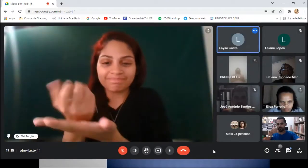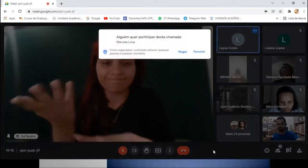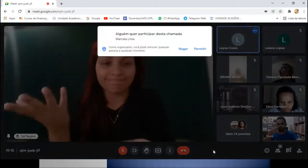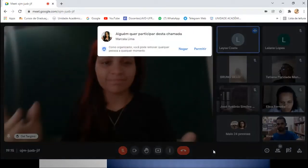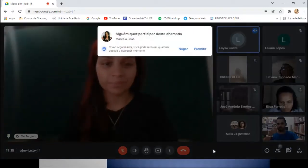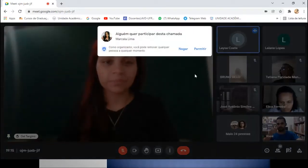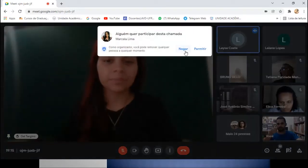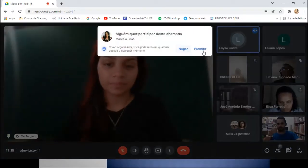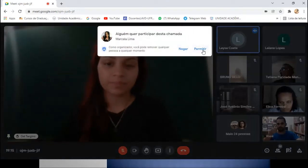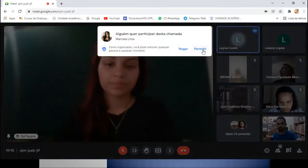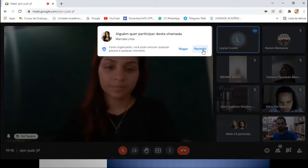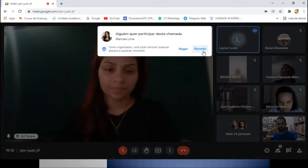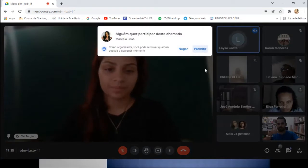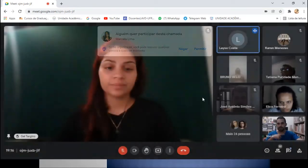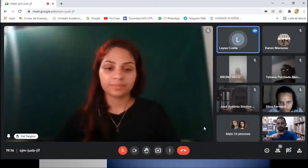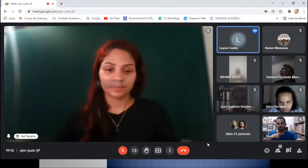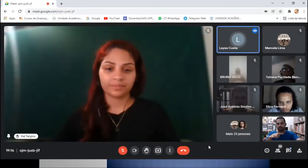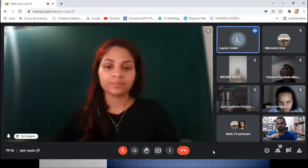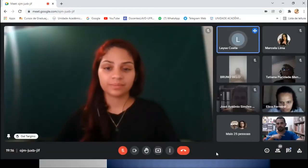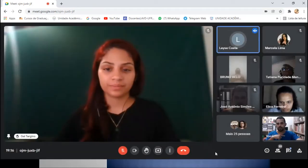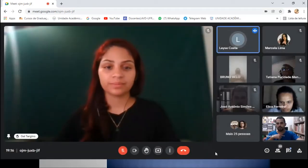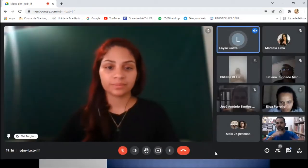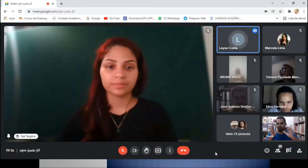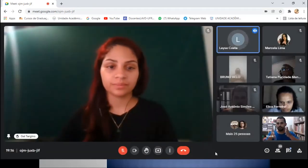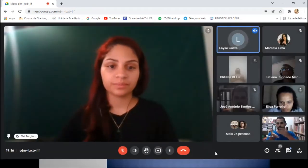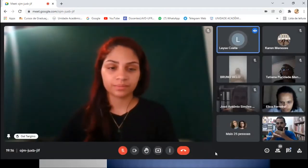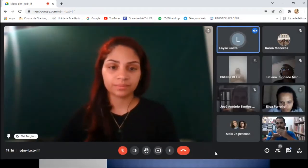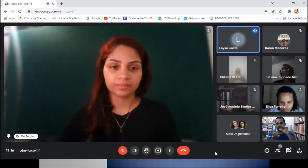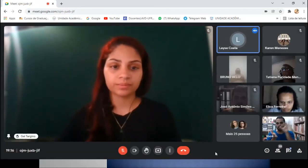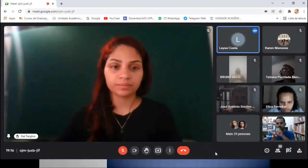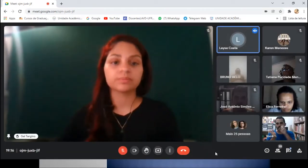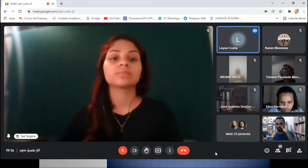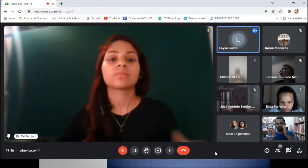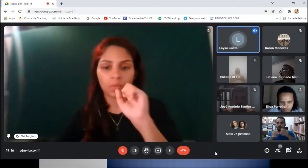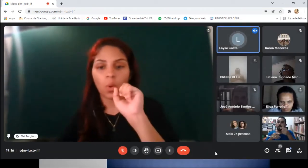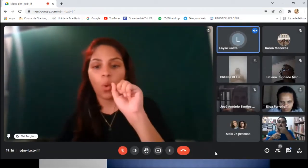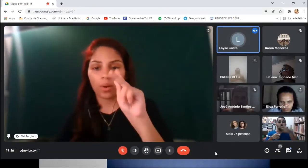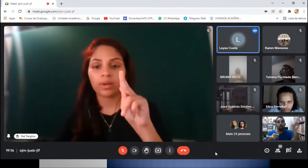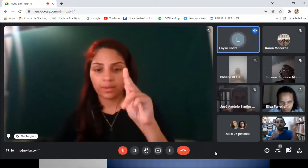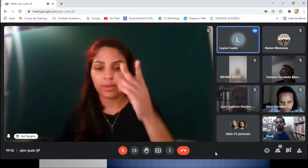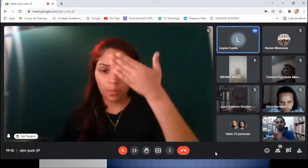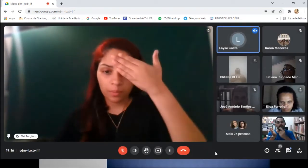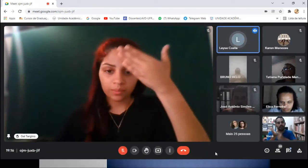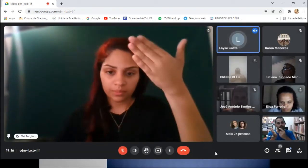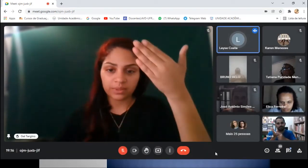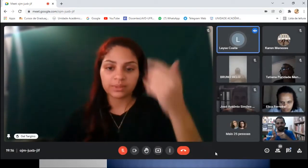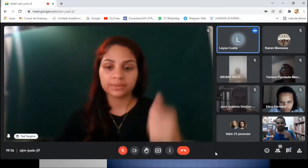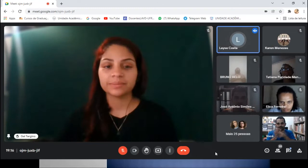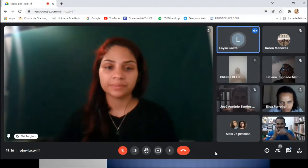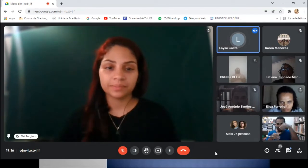E alguns alunos querem ver a gravação salva depois, né? Sim. Já comecei a gravar, mas eu estou gravando em um